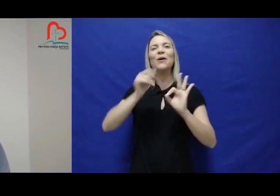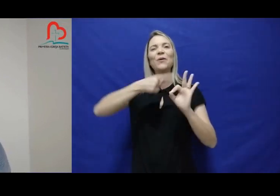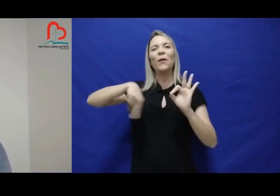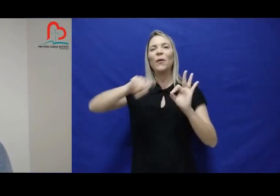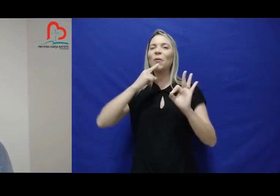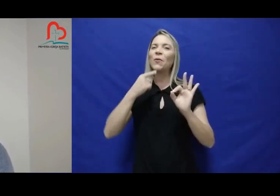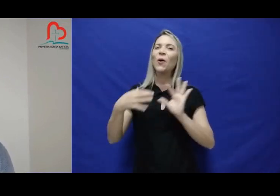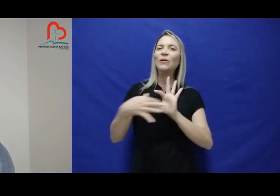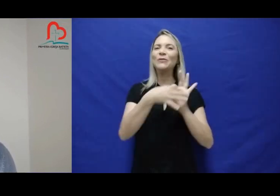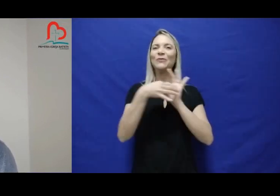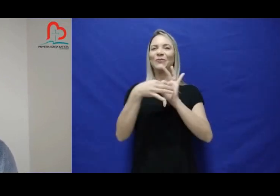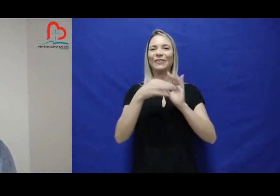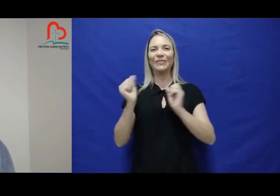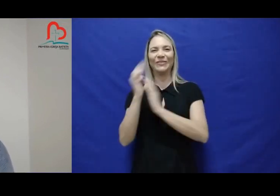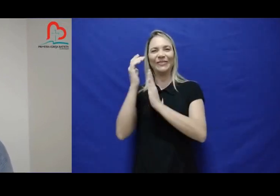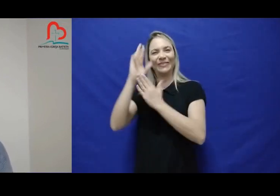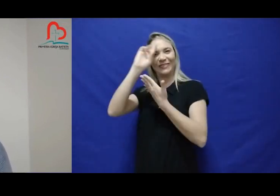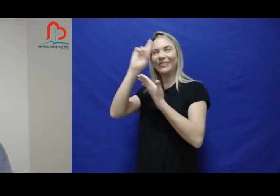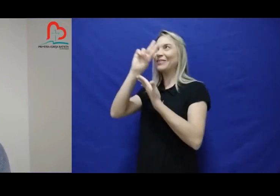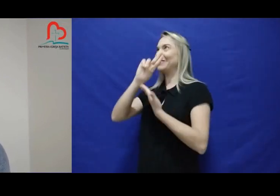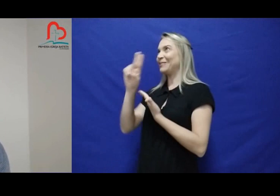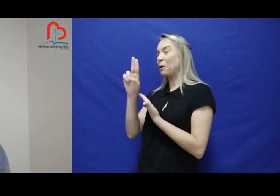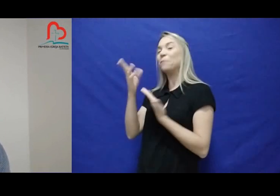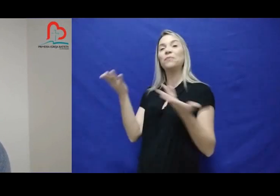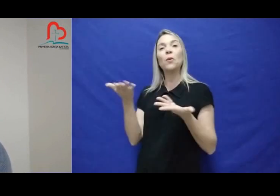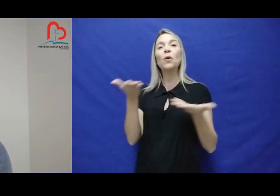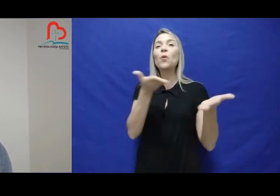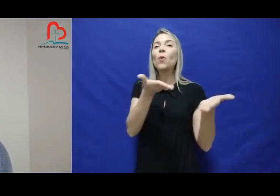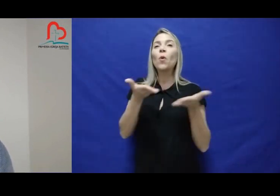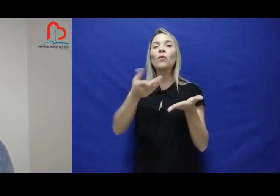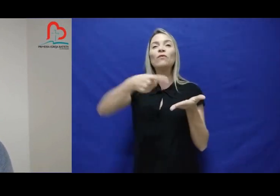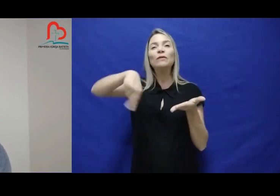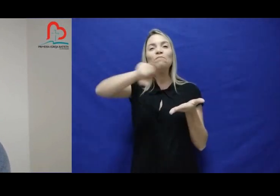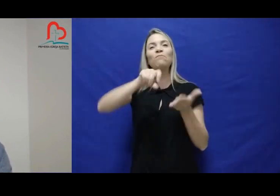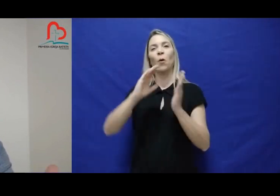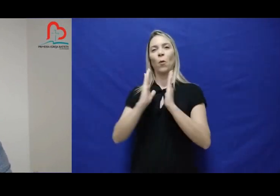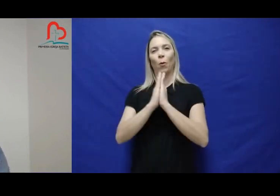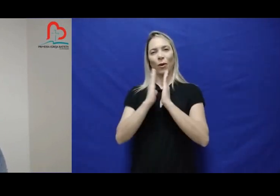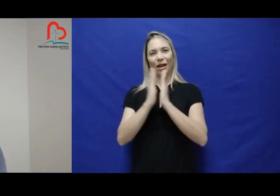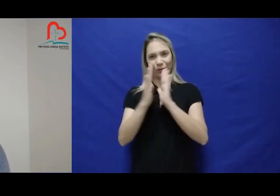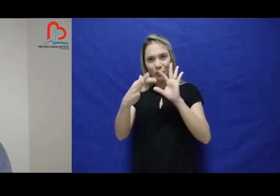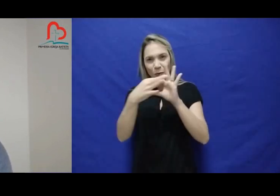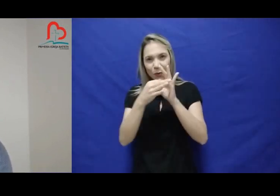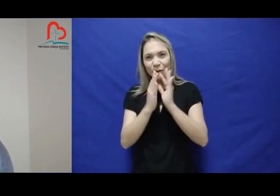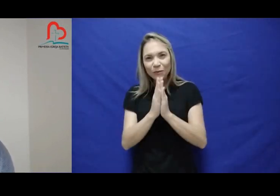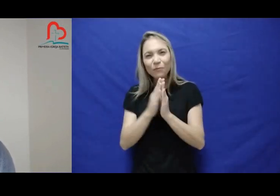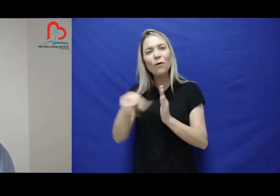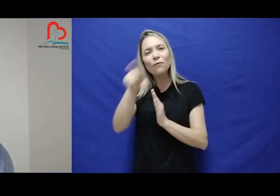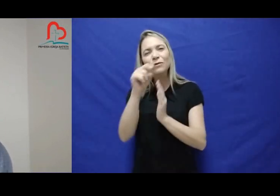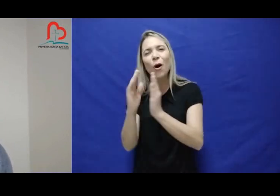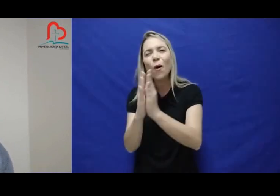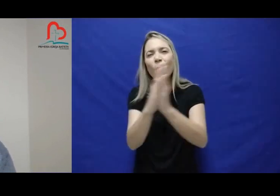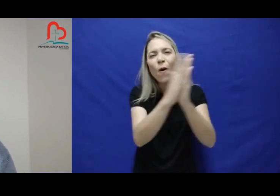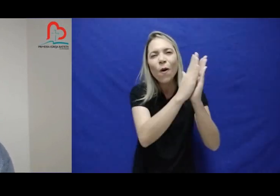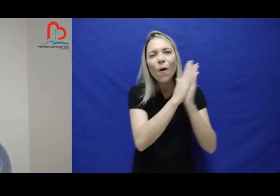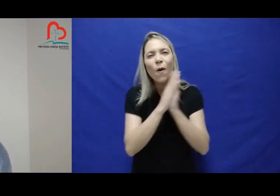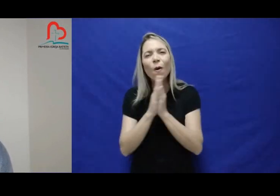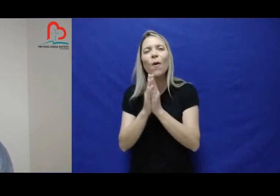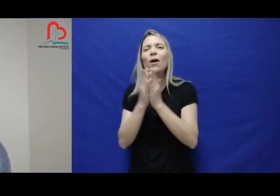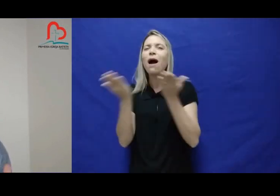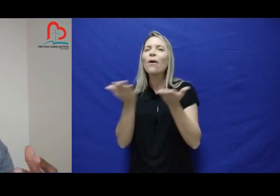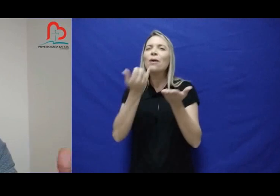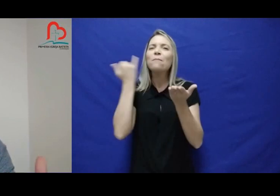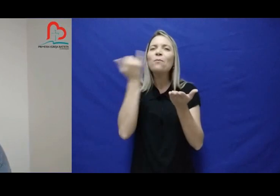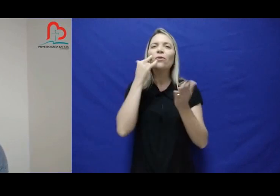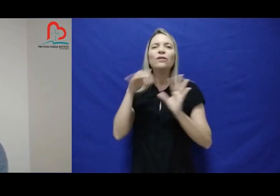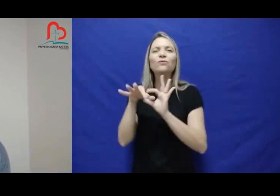noite que o Senhor preparou para que estivéssemos aqui louvando o seu nome. Nesse momento, eu queria te convidar a orar ao Senhor